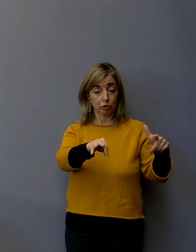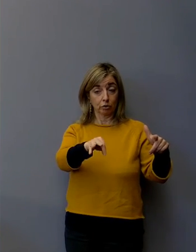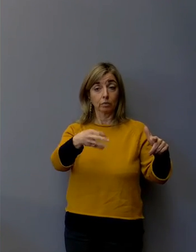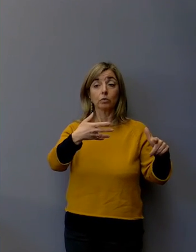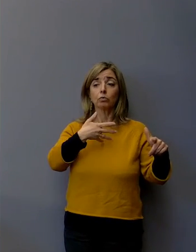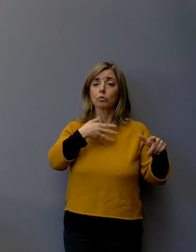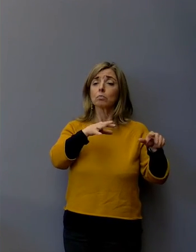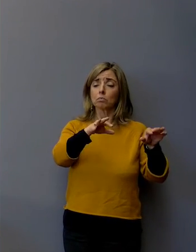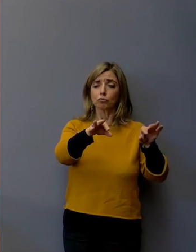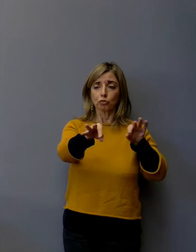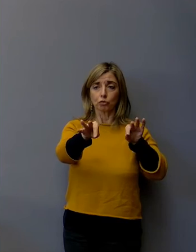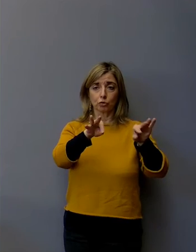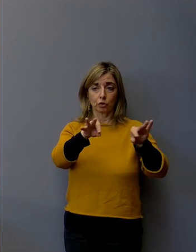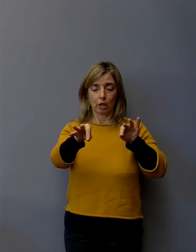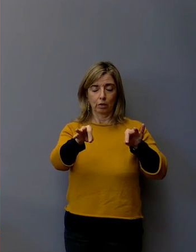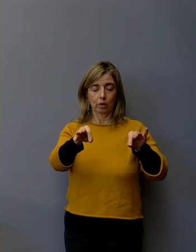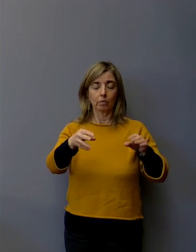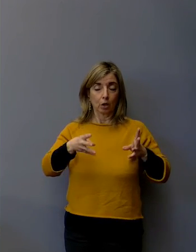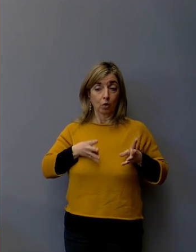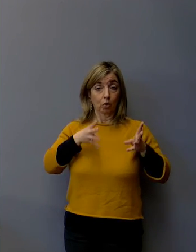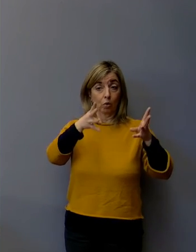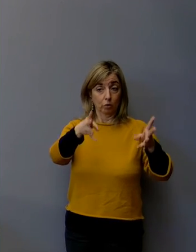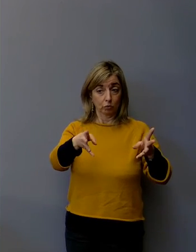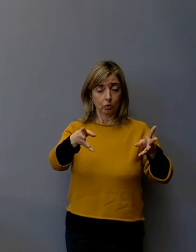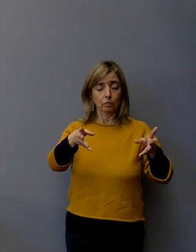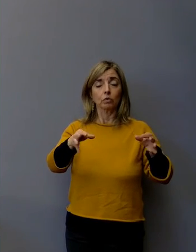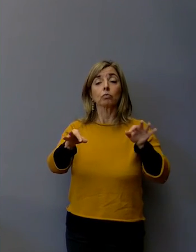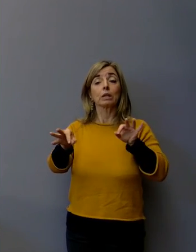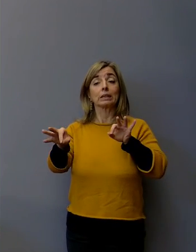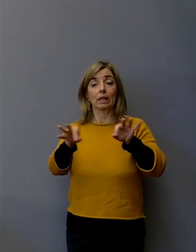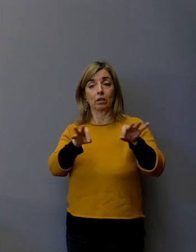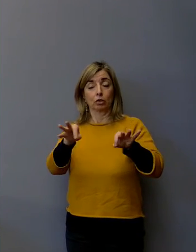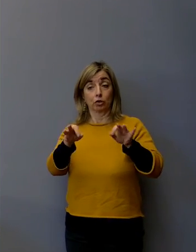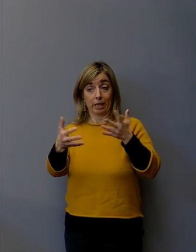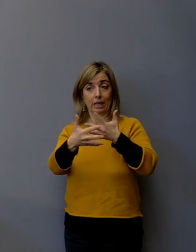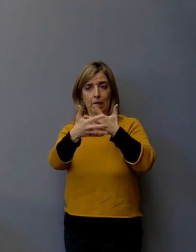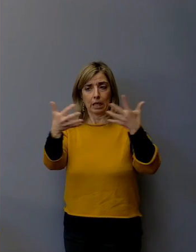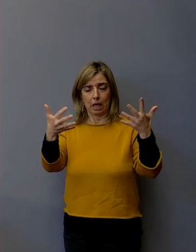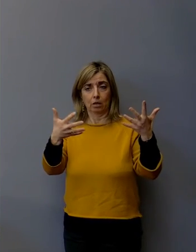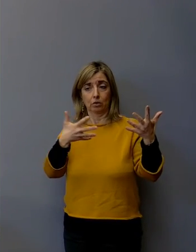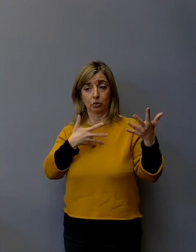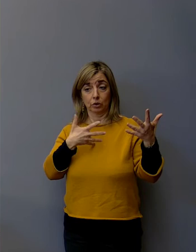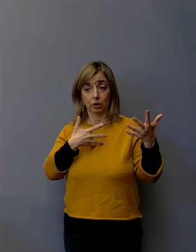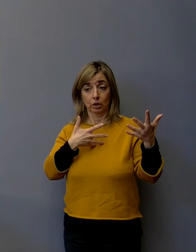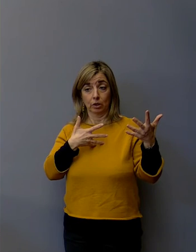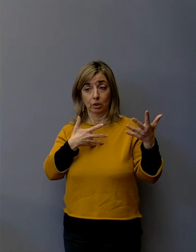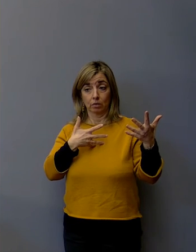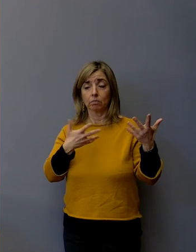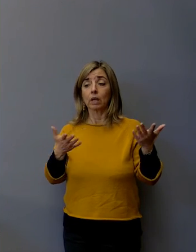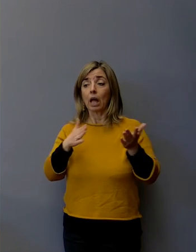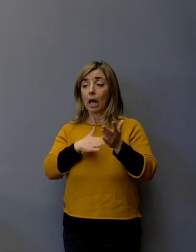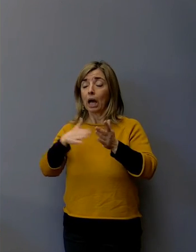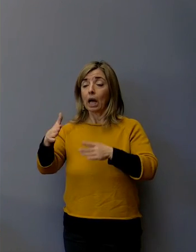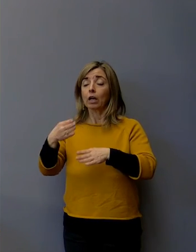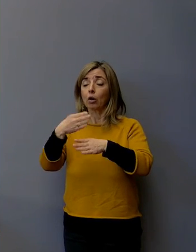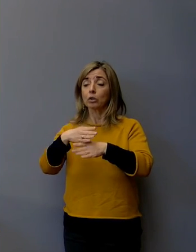coraggiose sono strategie chiare c'è ed è stato riconosciuto anche dal consigliere punti che ringrazio